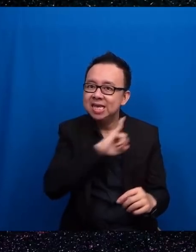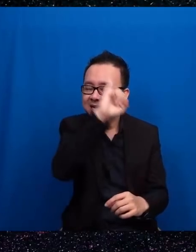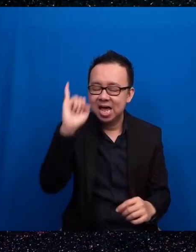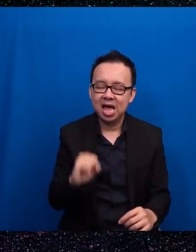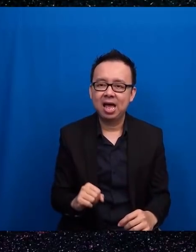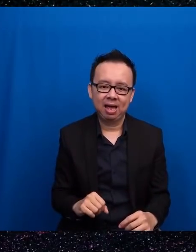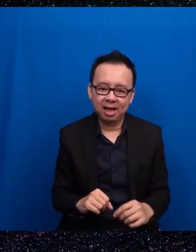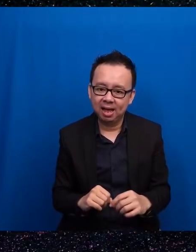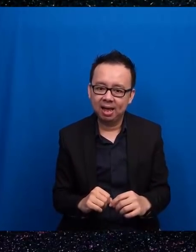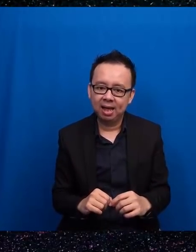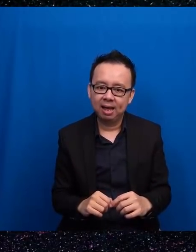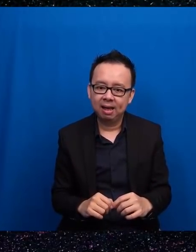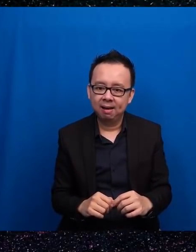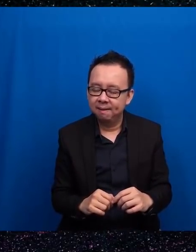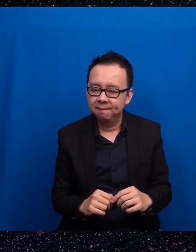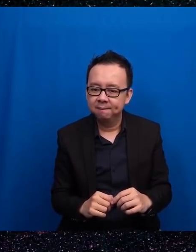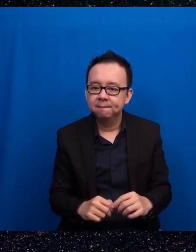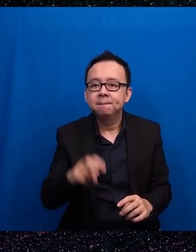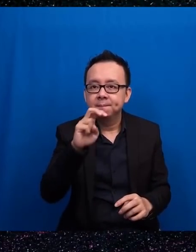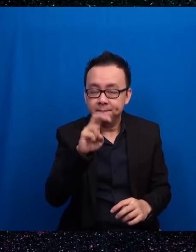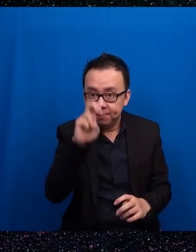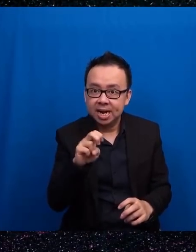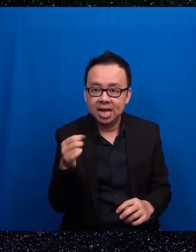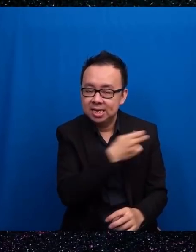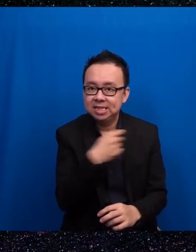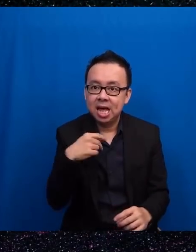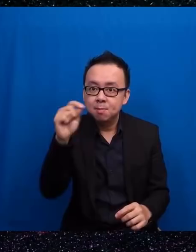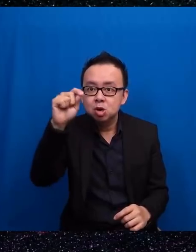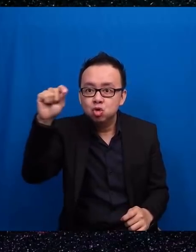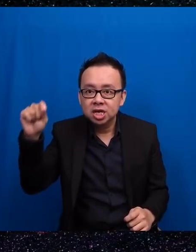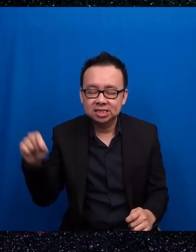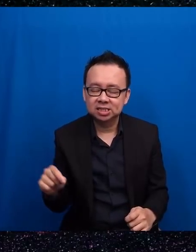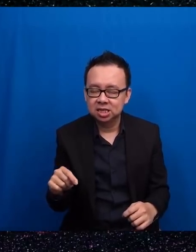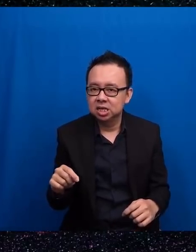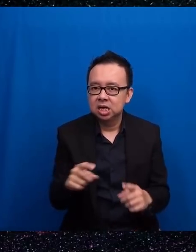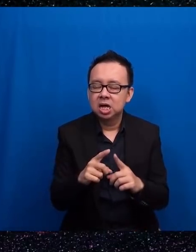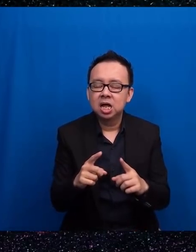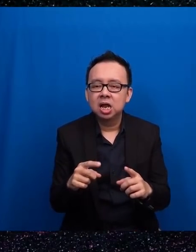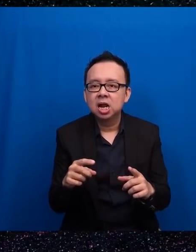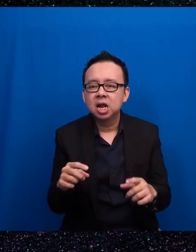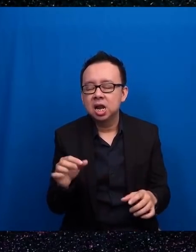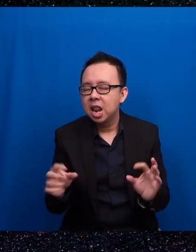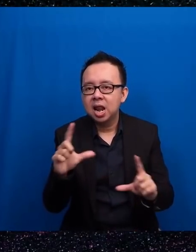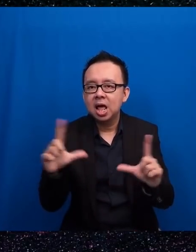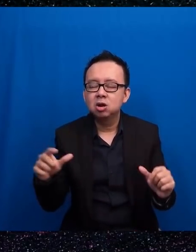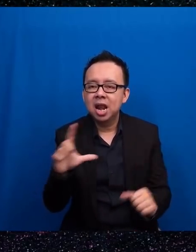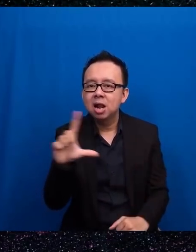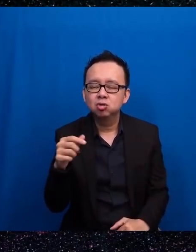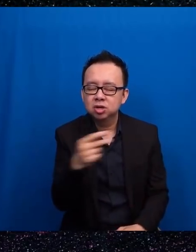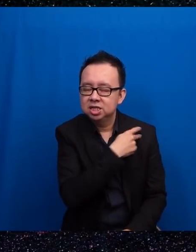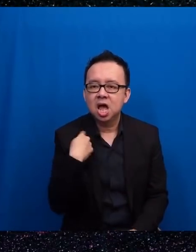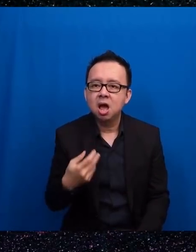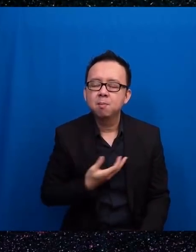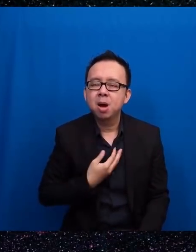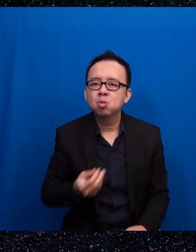itu jadi, kita bangga sekali, wow ini bagus sekali. Lalu kita memutuskan untuk kasih ke orang lain. Sesuatu yang